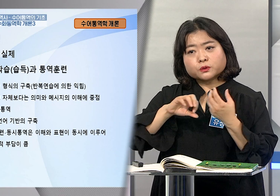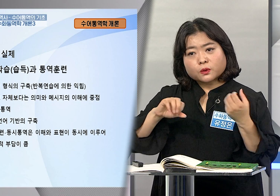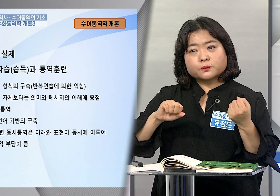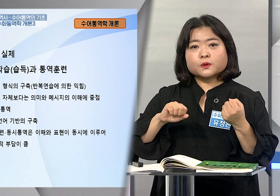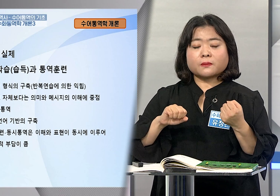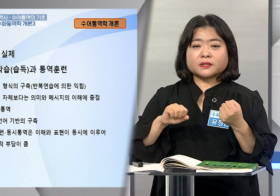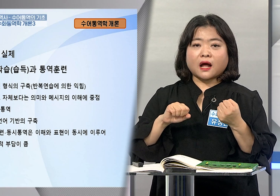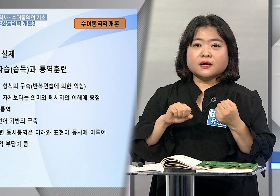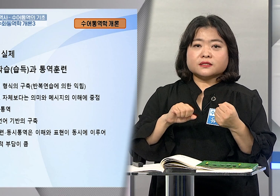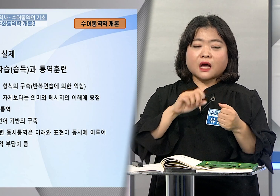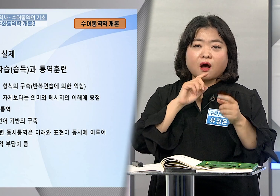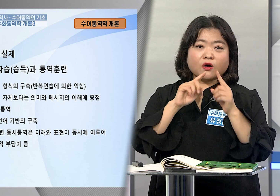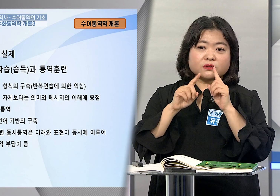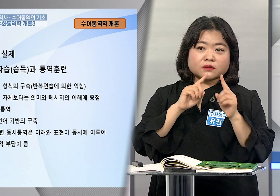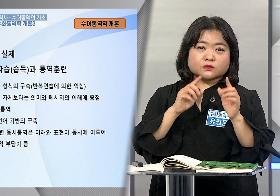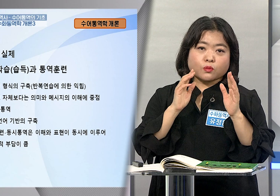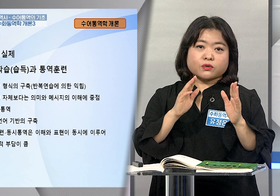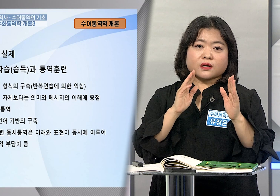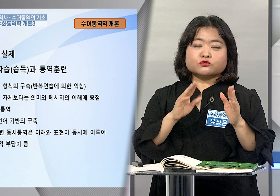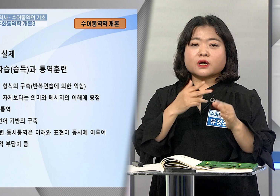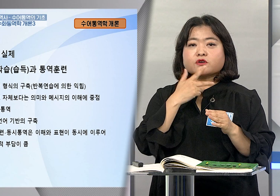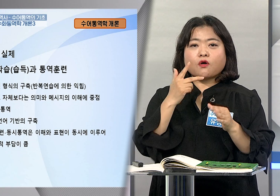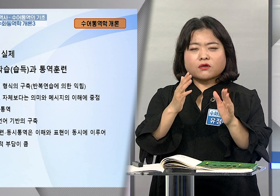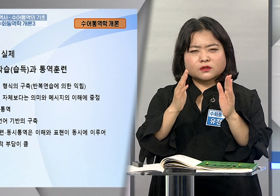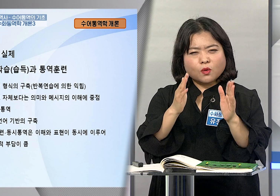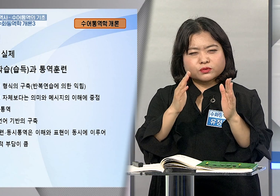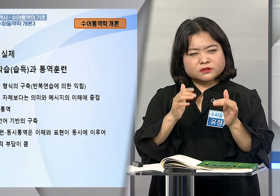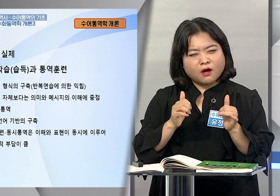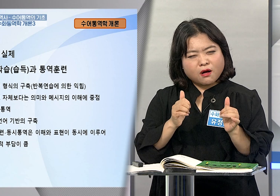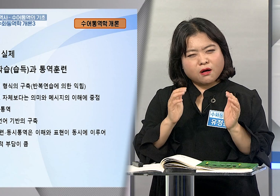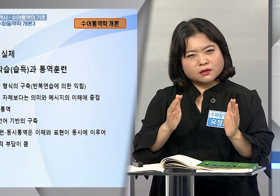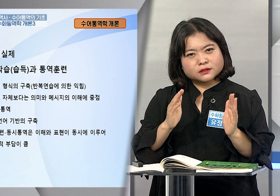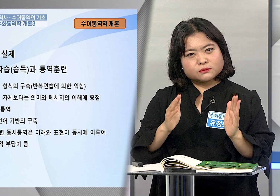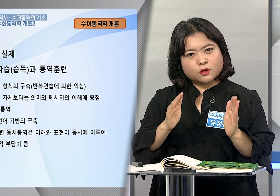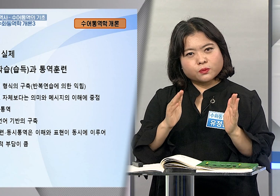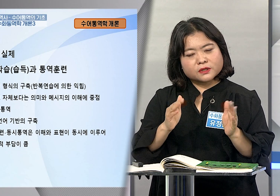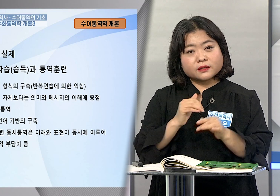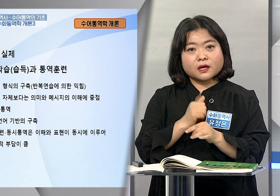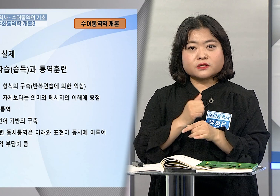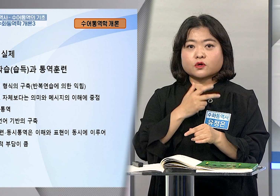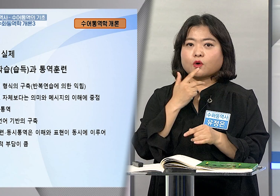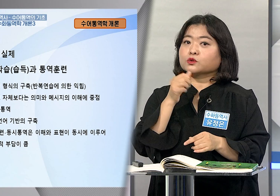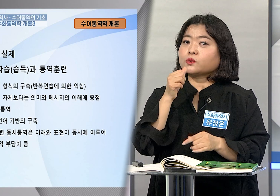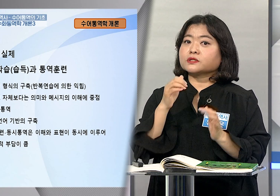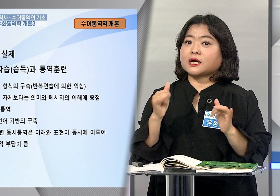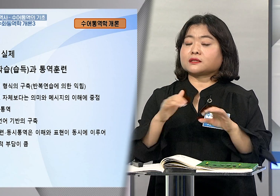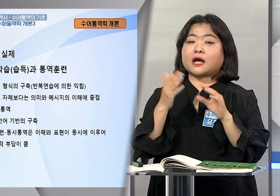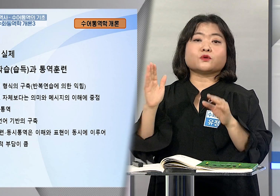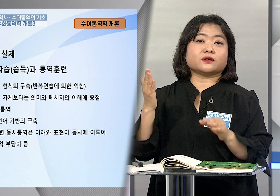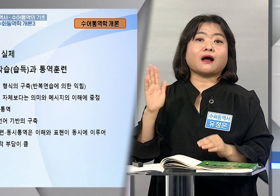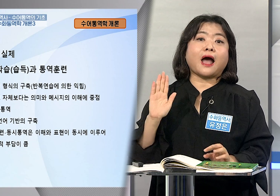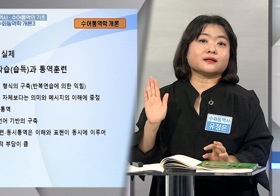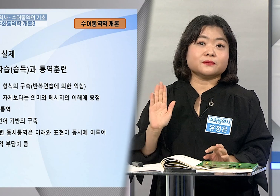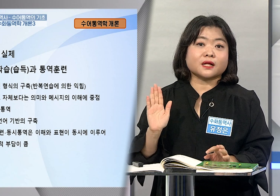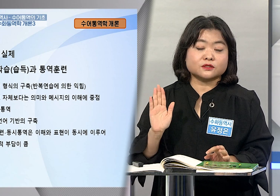별도로 필요합니다. 자, 언어를 공부하는 우리가 영어를 열심히 공부를 한다 해서 영어 통역사가 다 되는 거 아닙니다.